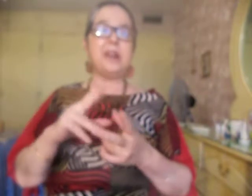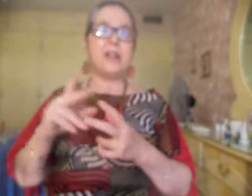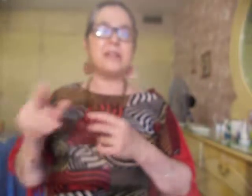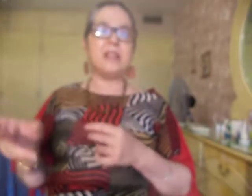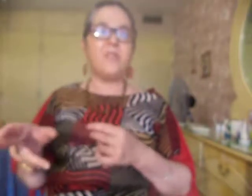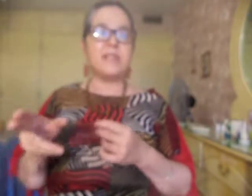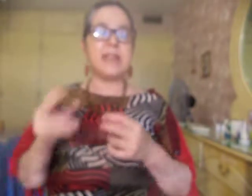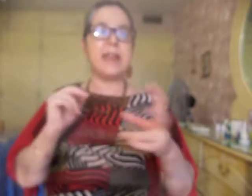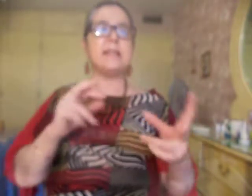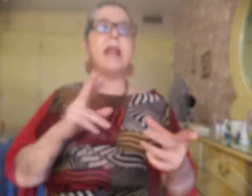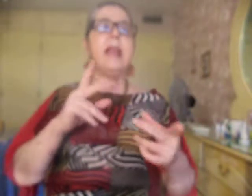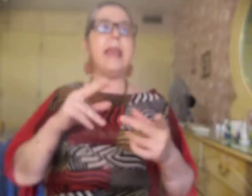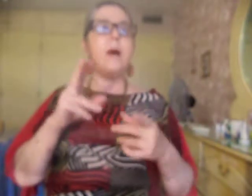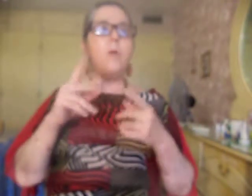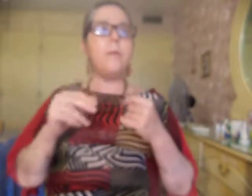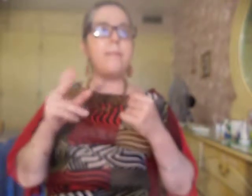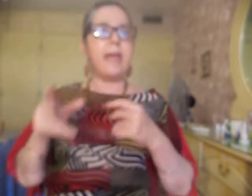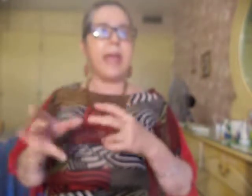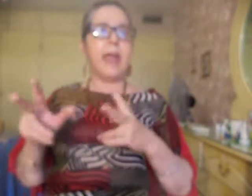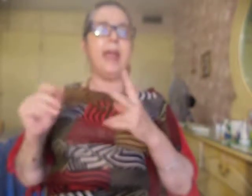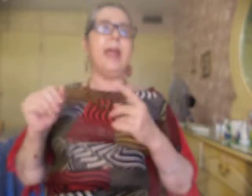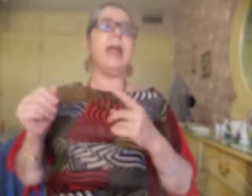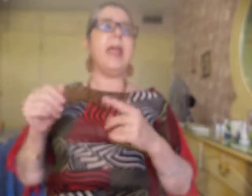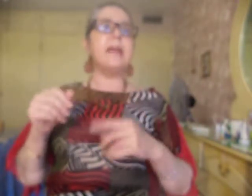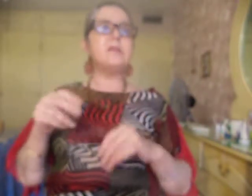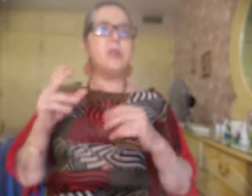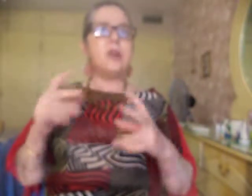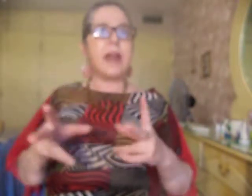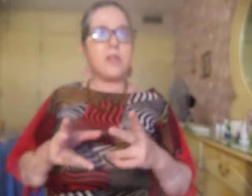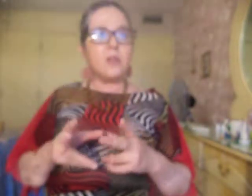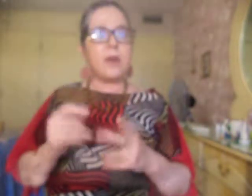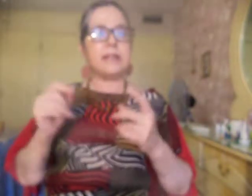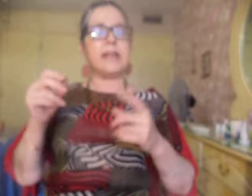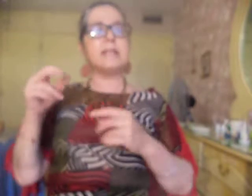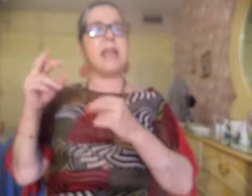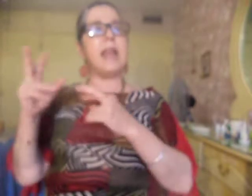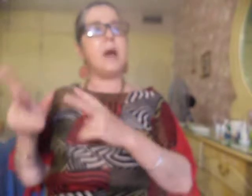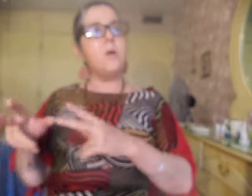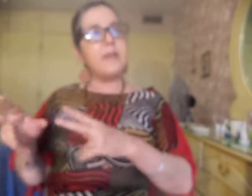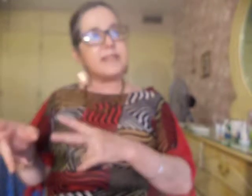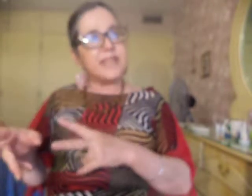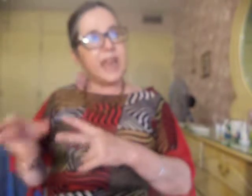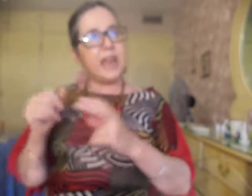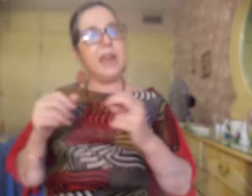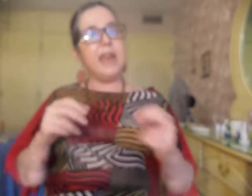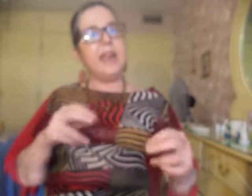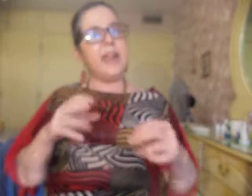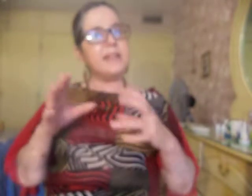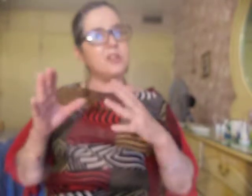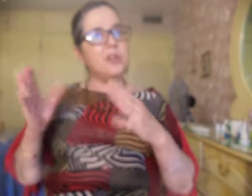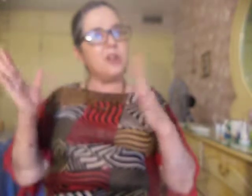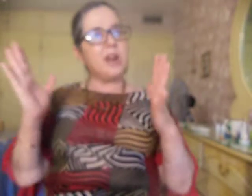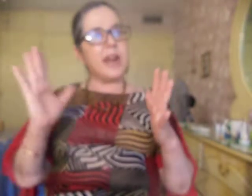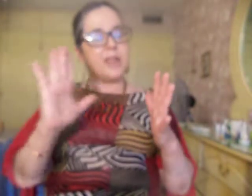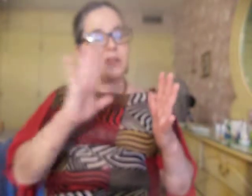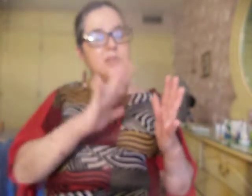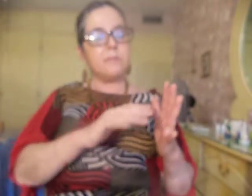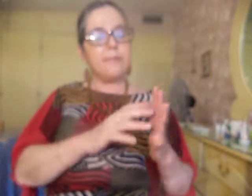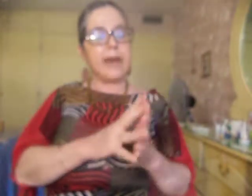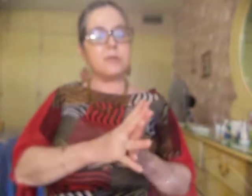rayos artificiales. La UVB, que son los rayos fuertes. Y la UVC, que son los rayos bajos.